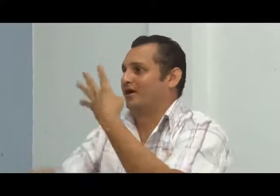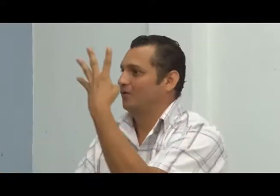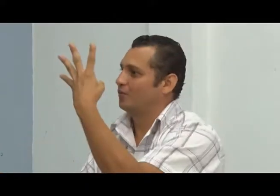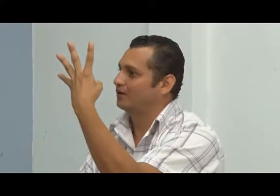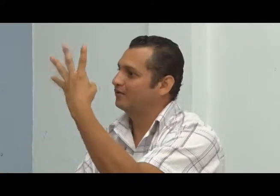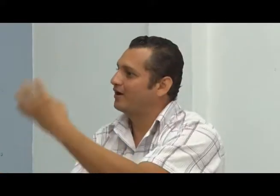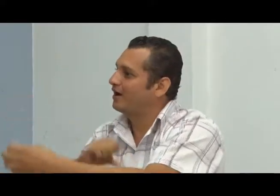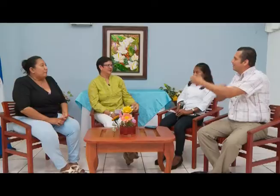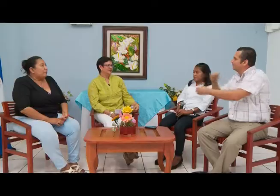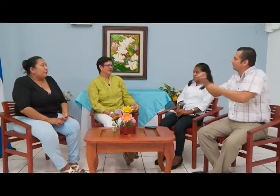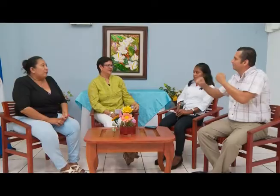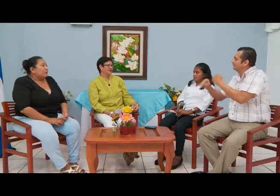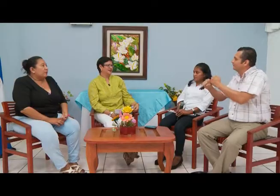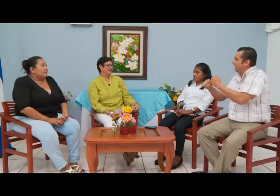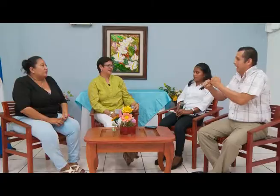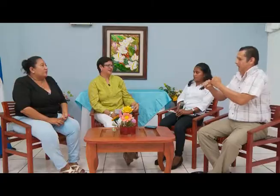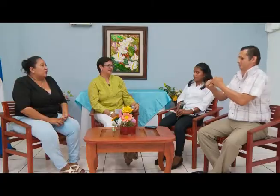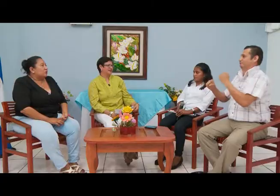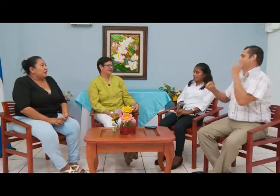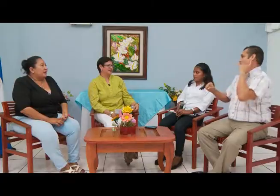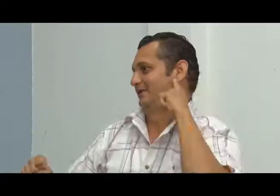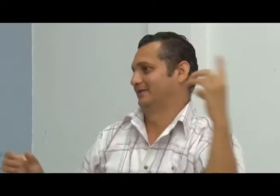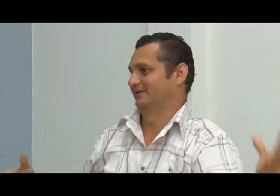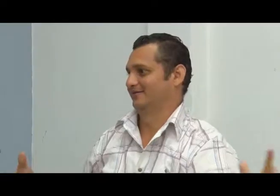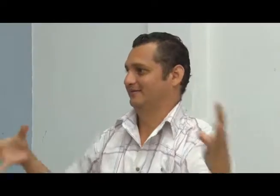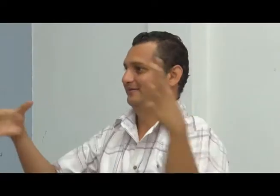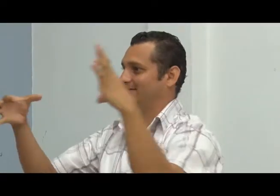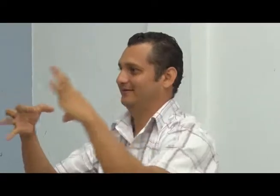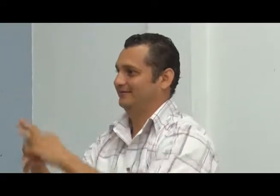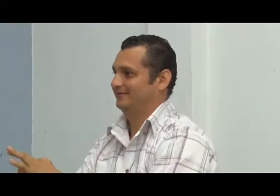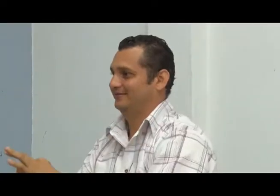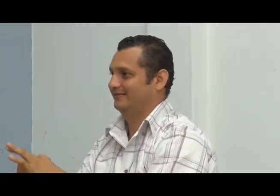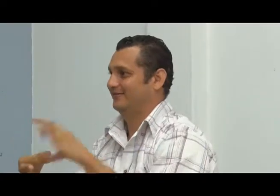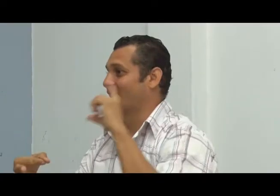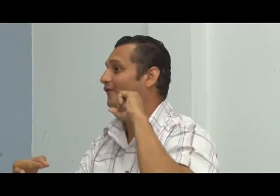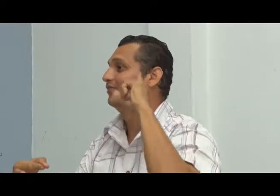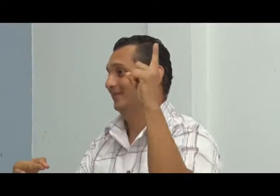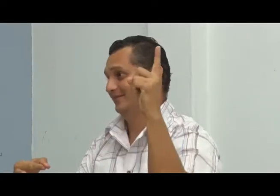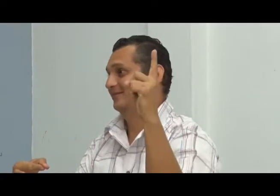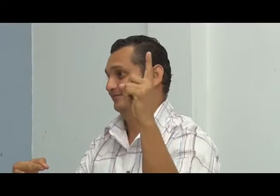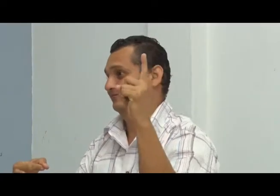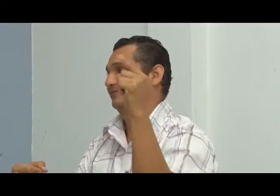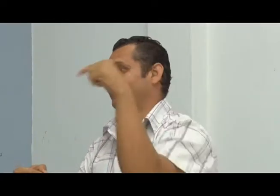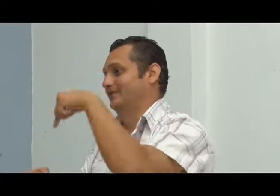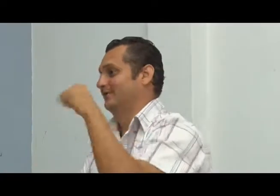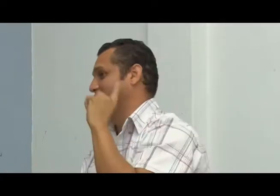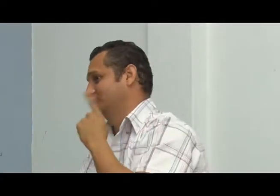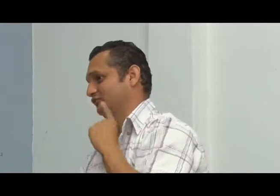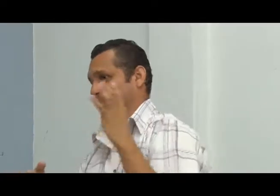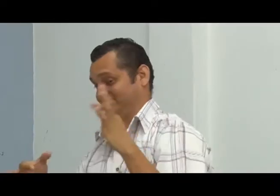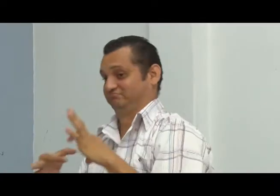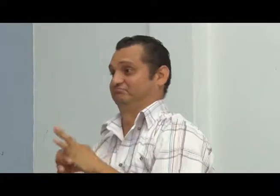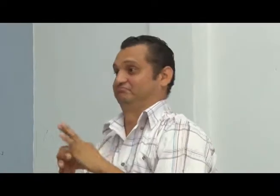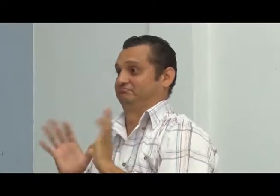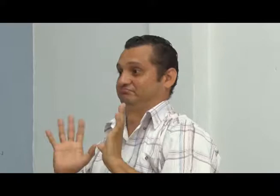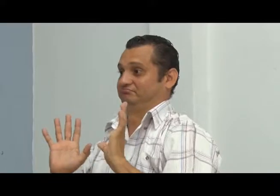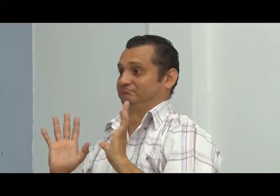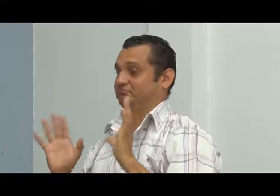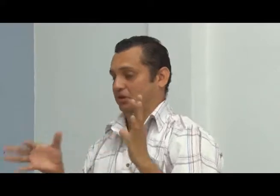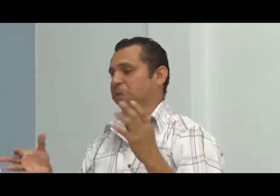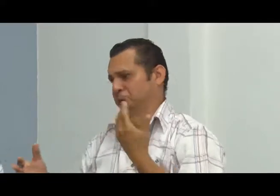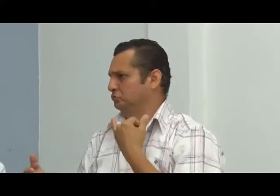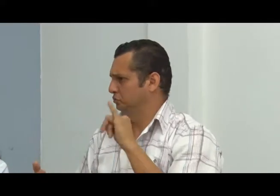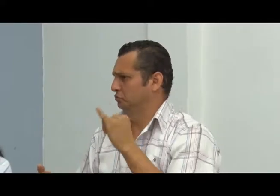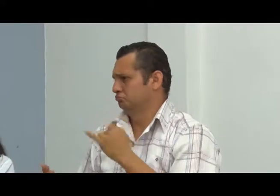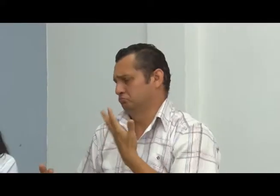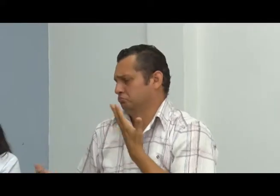compartíamos. Y poco a poco el proceso, cuarto año, yo llegué ya con los oyentes, ya estábamos juntos, estábamos a un mismo nivel. Yo como